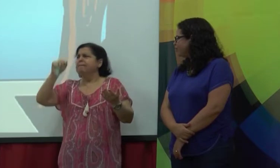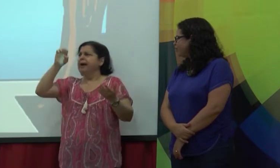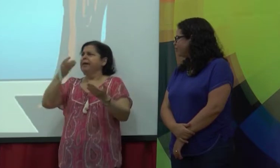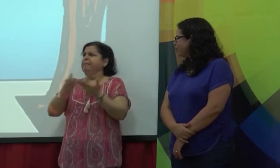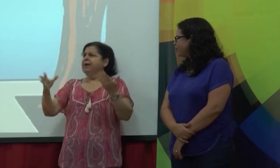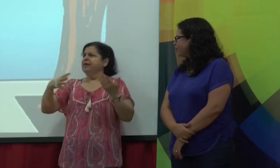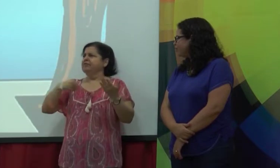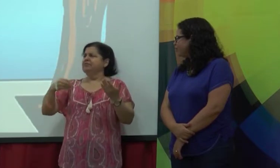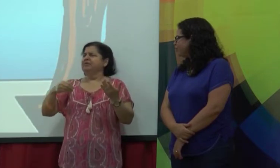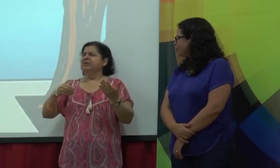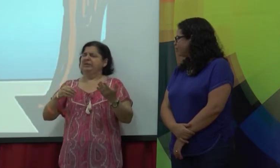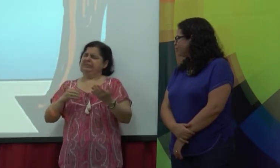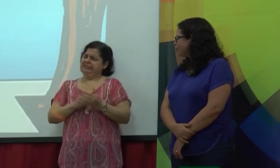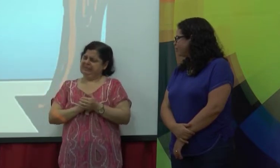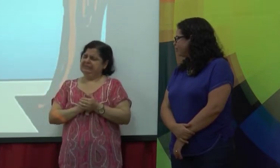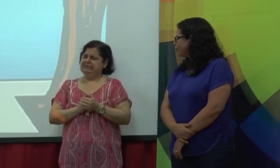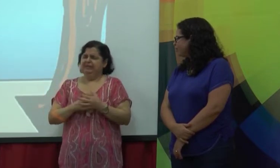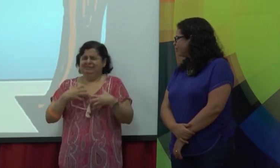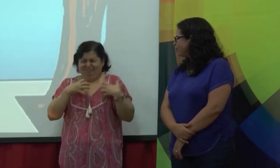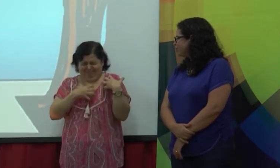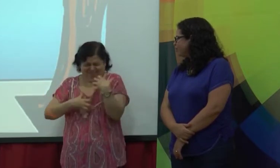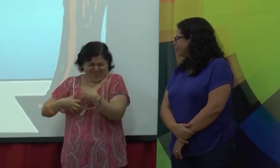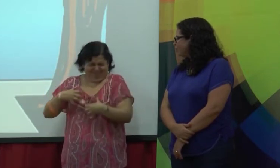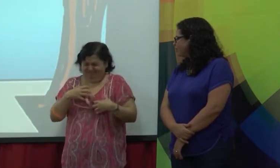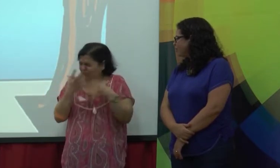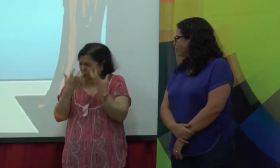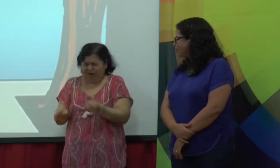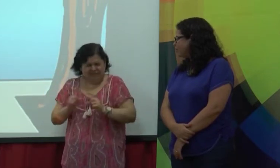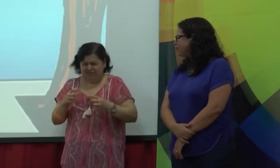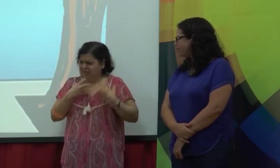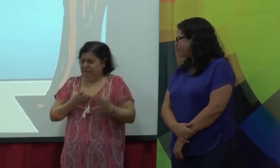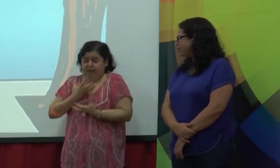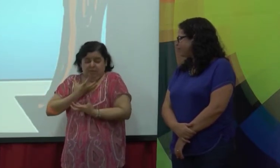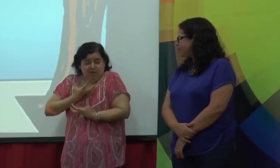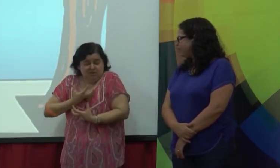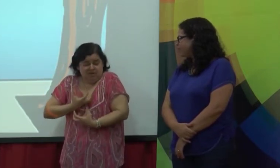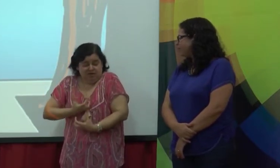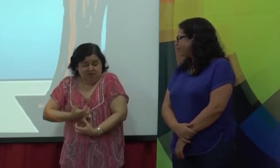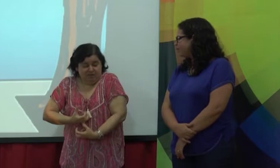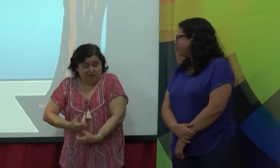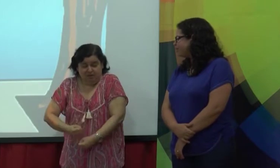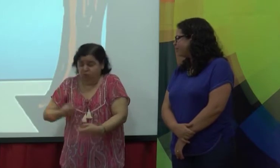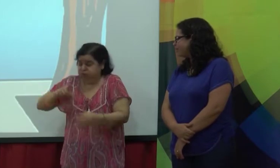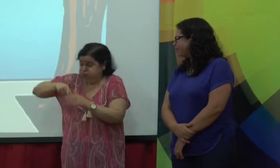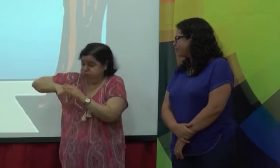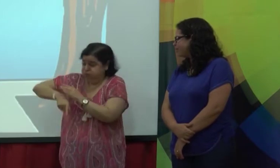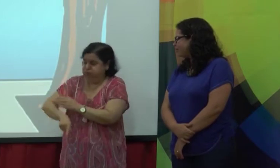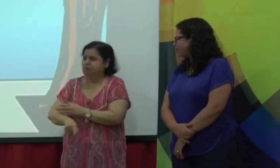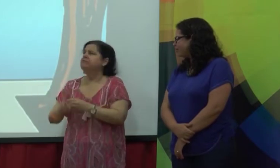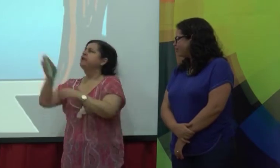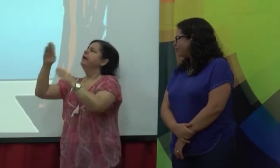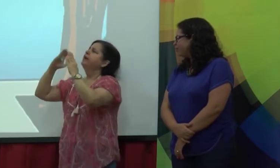ela não tem como entender, se sente angustiada,